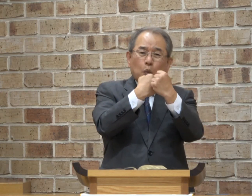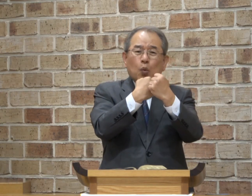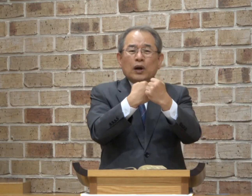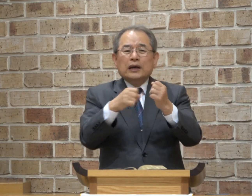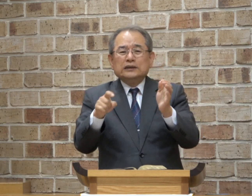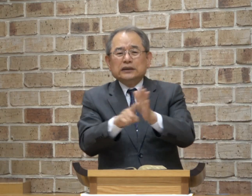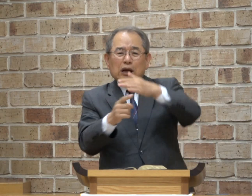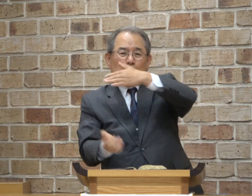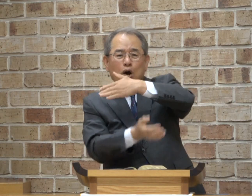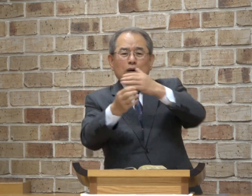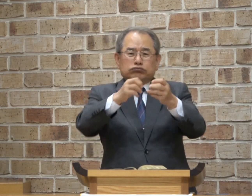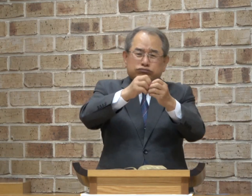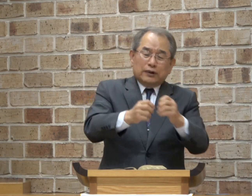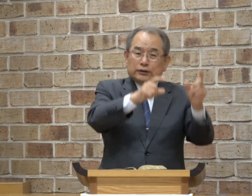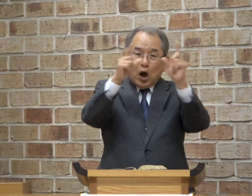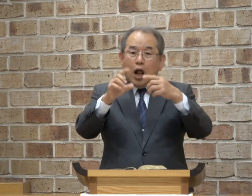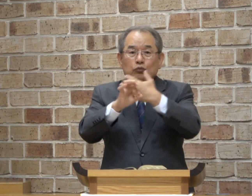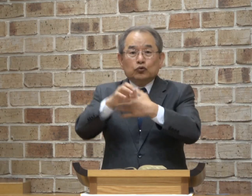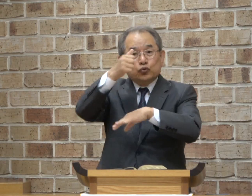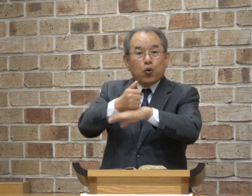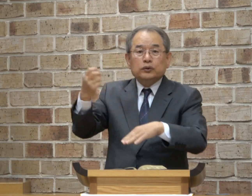하나님의 자녀임에 불구하고